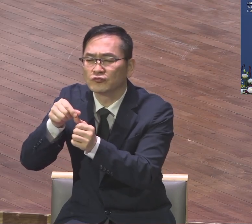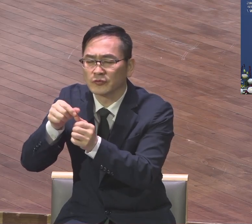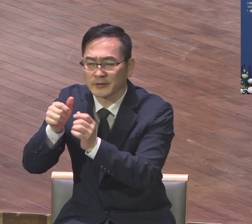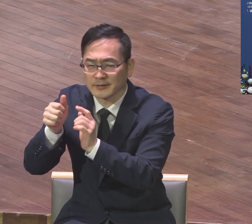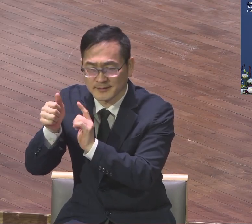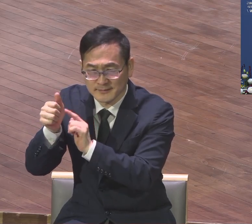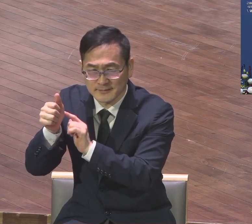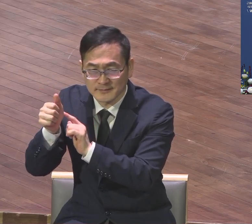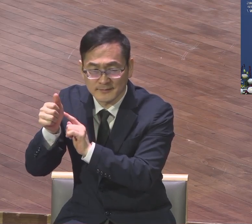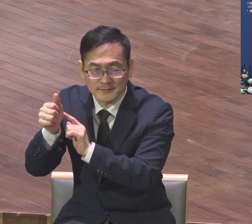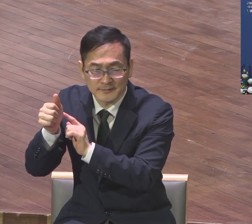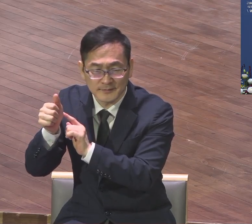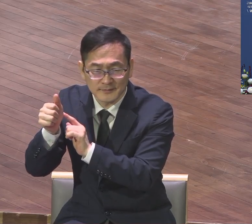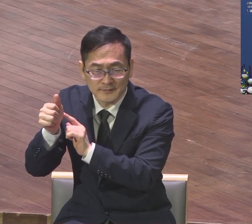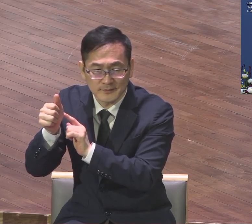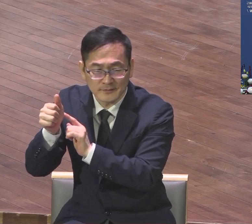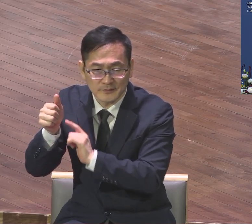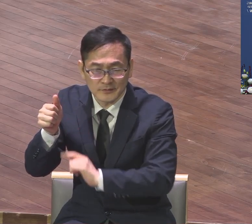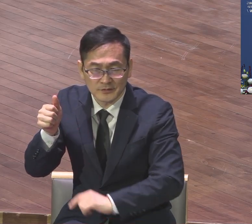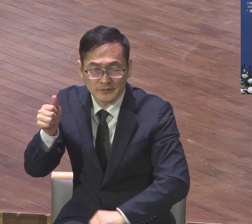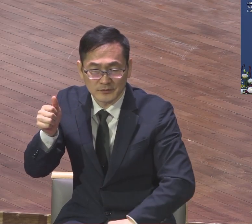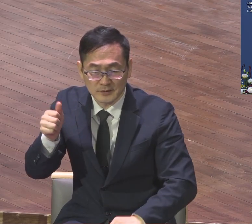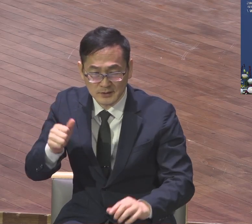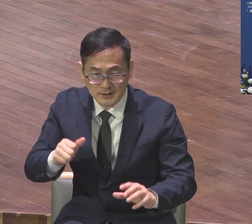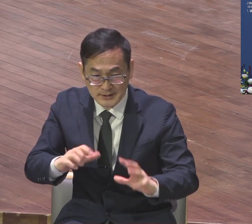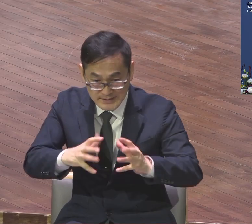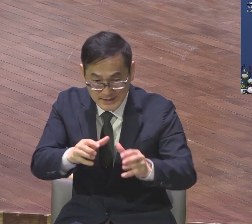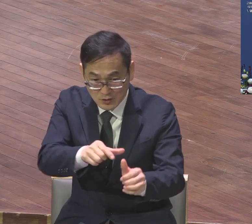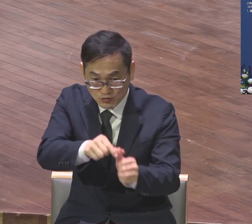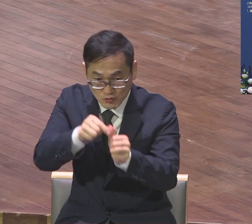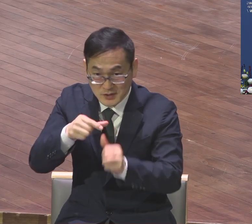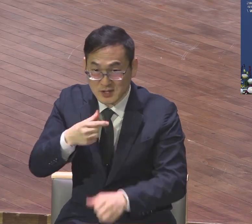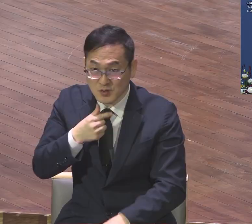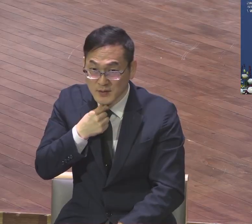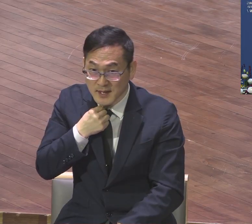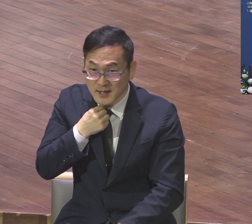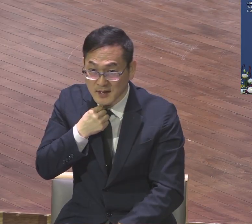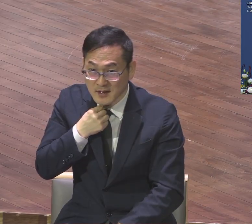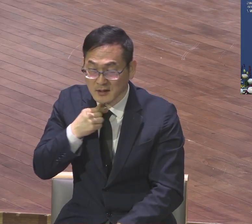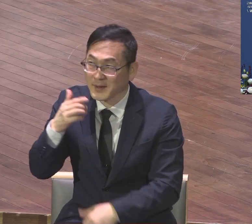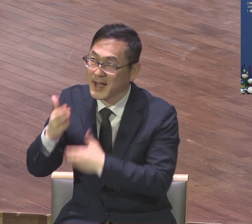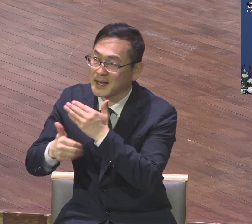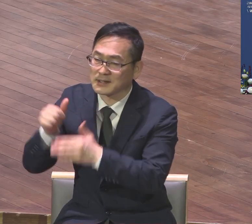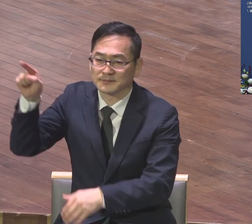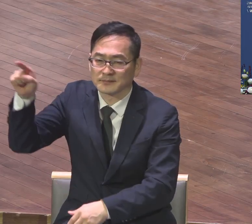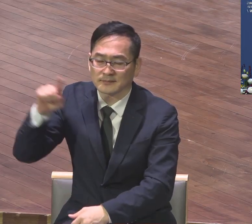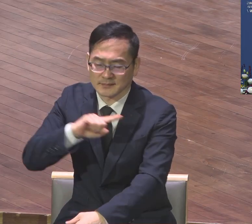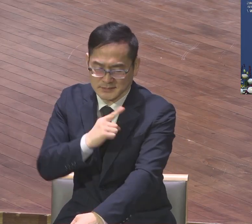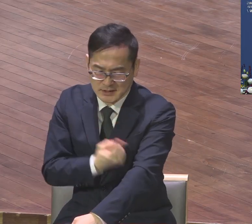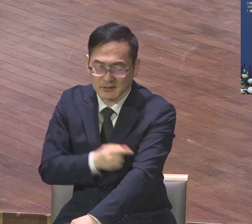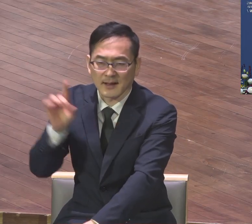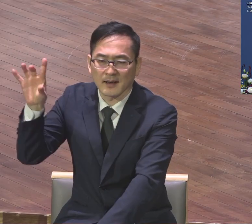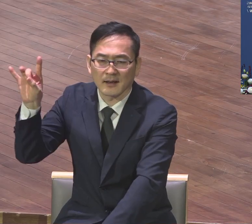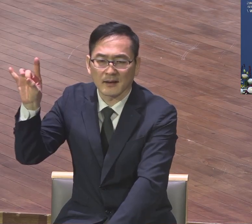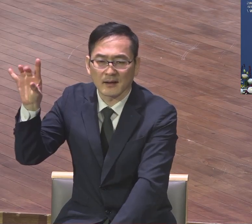되려고 하면, 인류를 구원하려고 하면 하나님이라야 돼요.